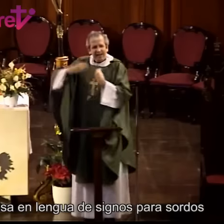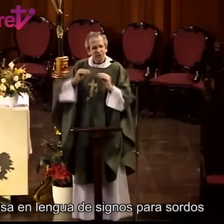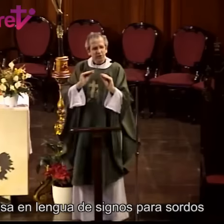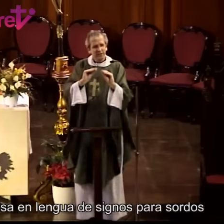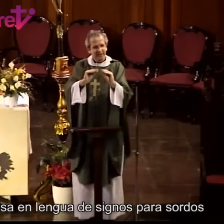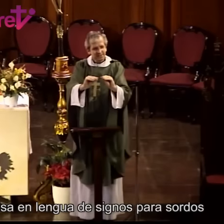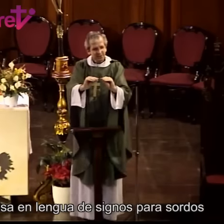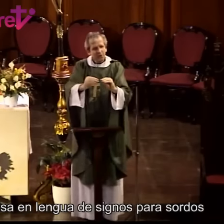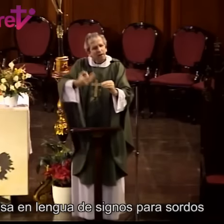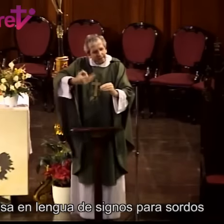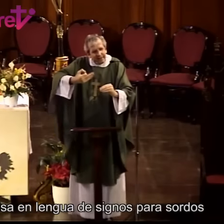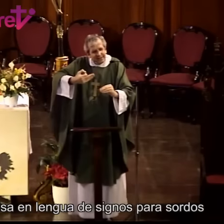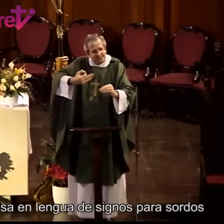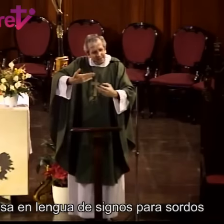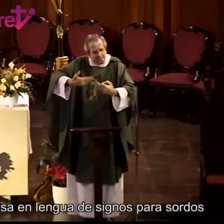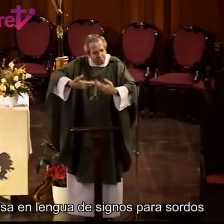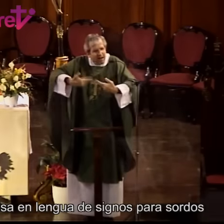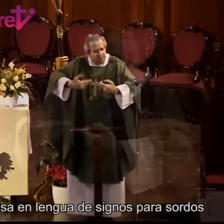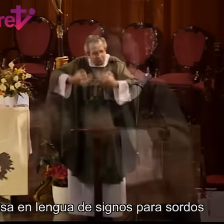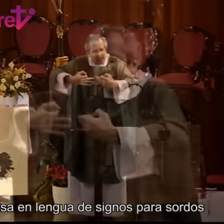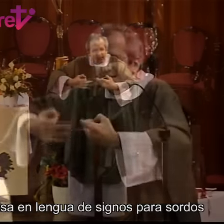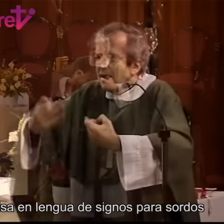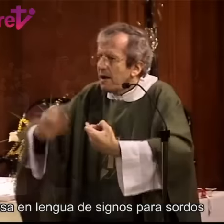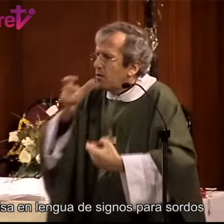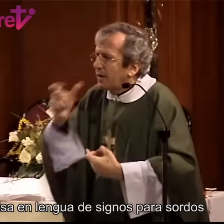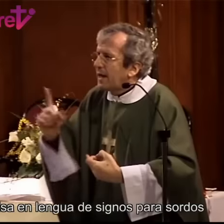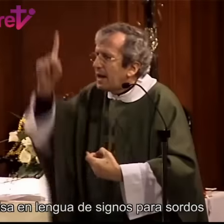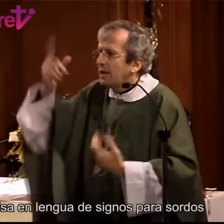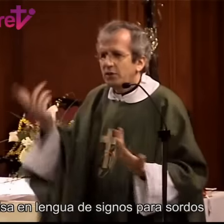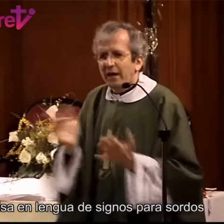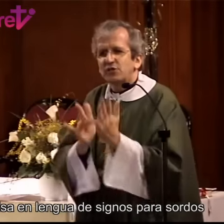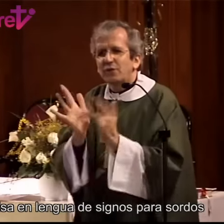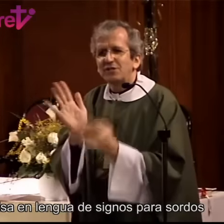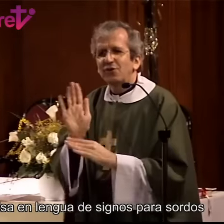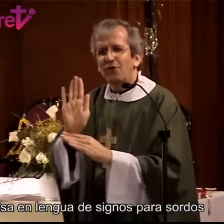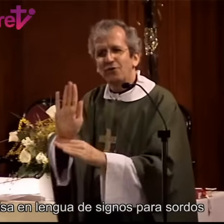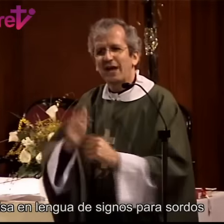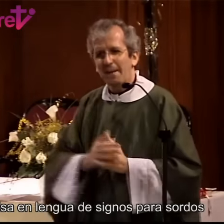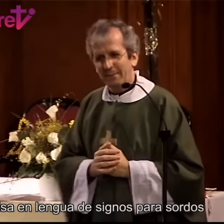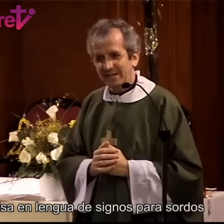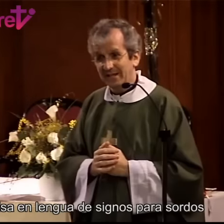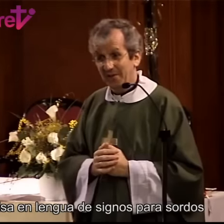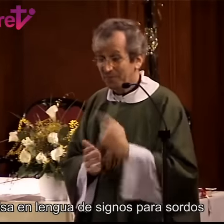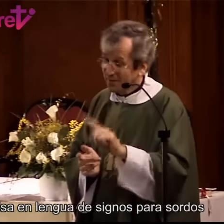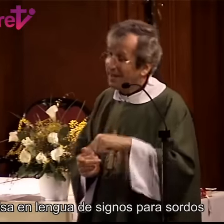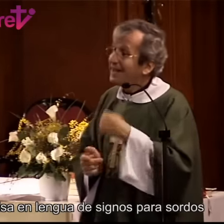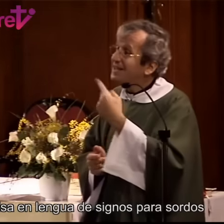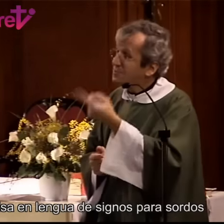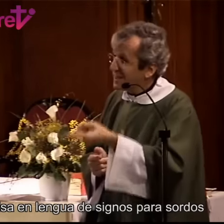que yo te transmito, que es válido, que es lo que Jesucristo nos ha presentado. Y después ya